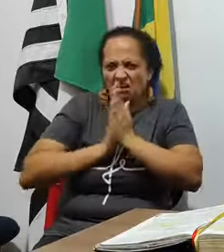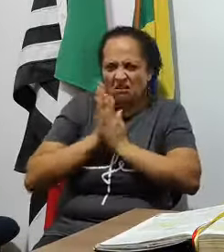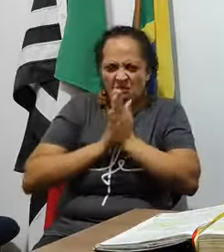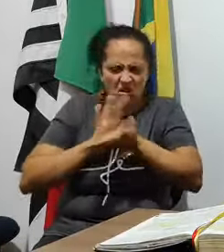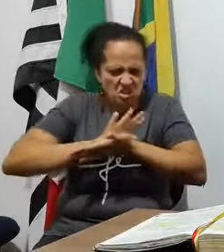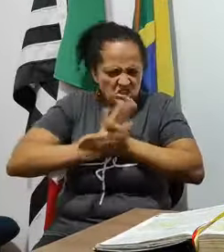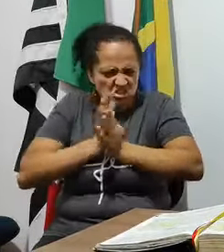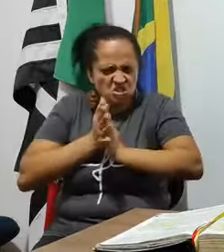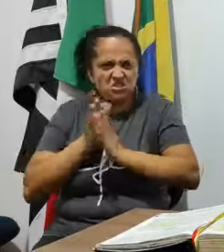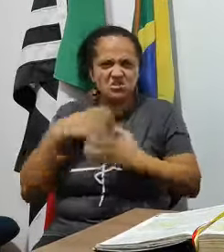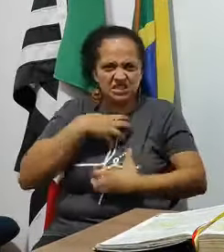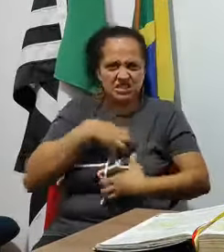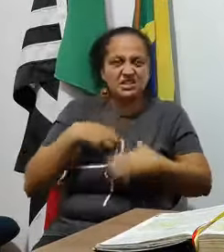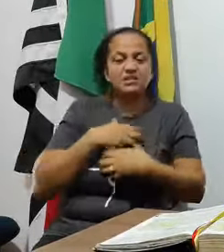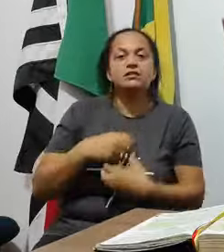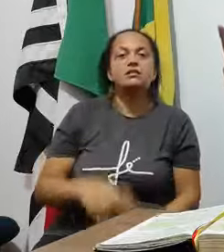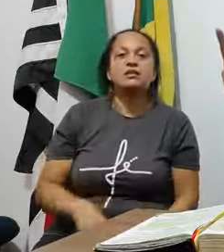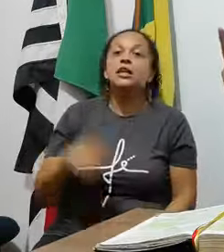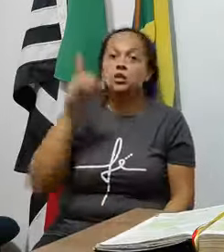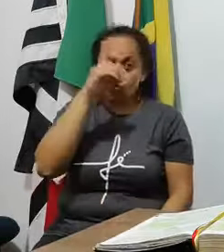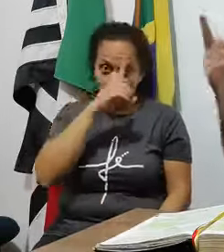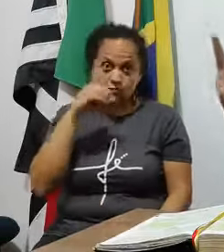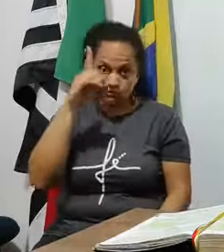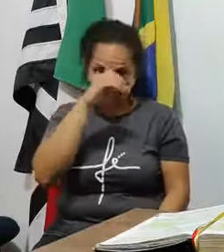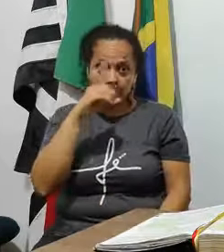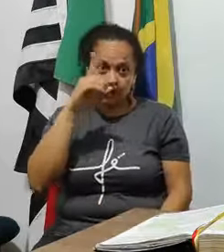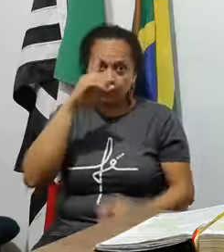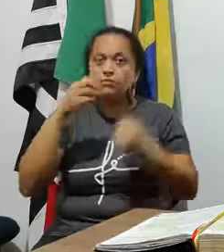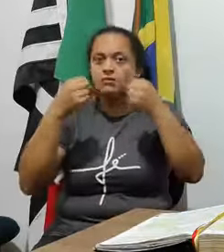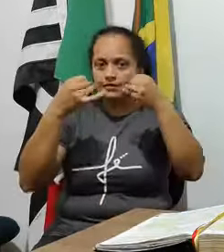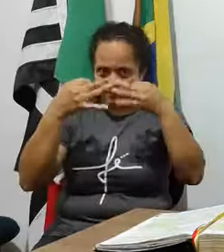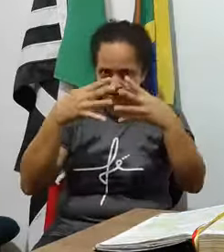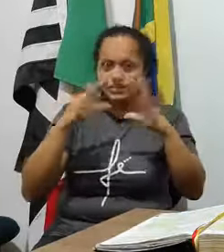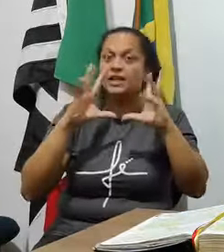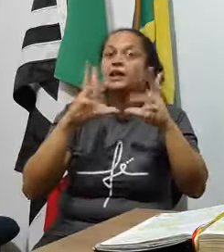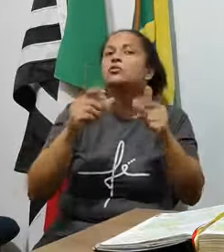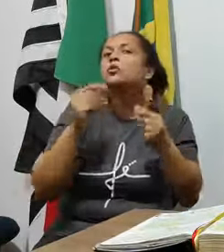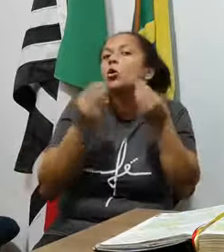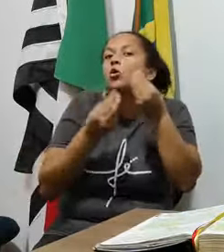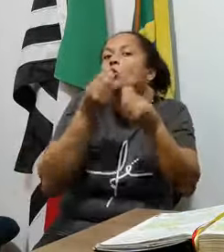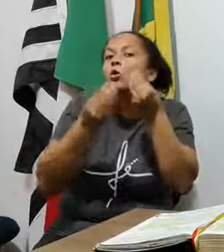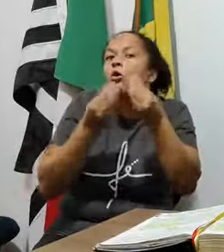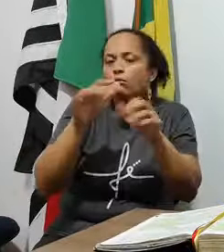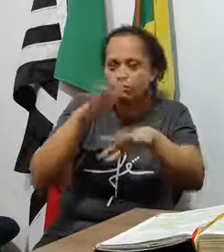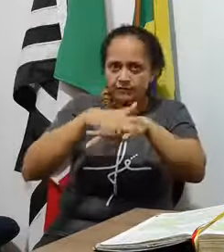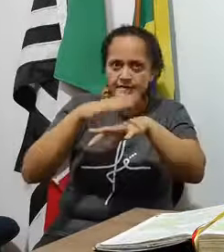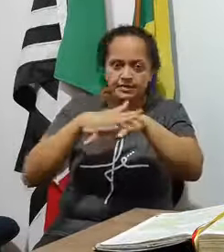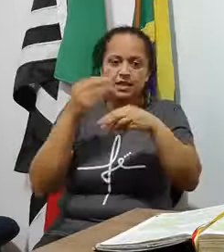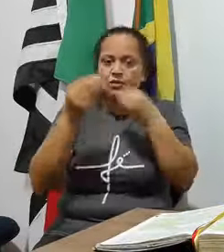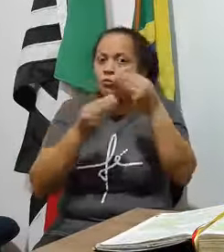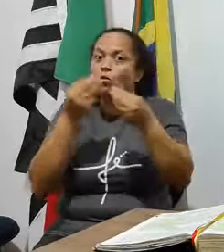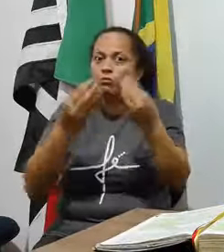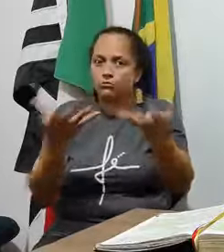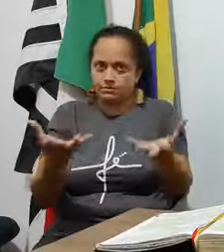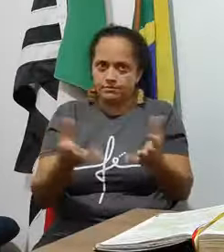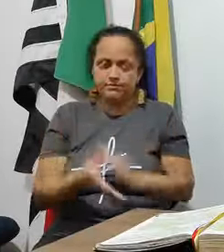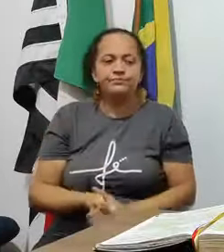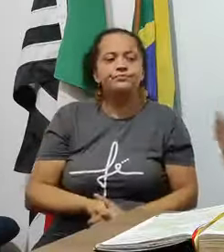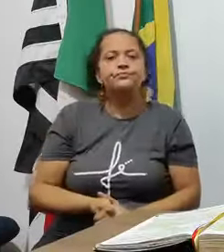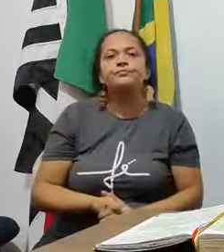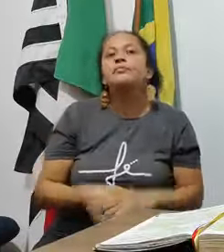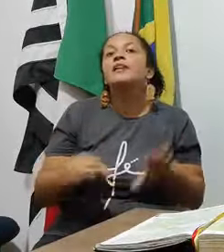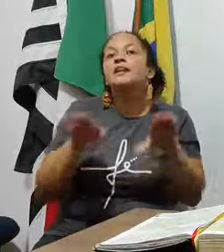vamos explicar tudo isso domingo. Domingo nós vamos explicar como é que a gente faz isso, como que a gente faz, né? E